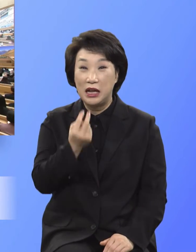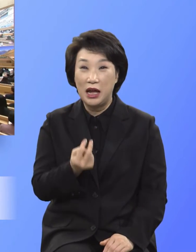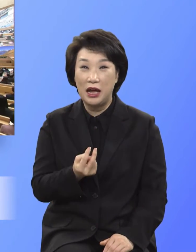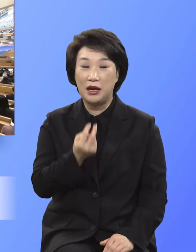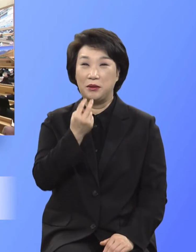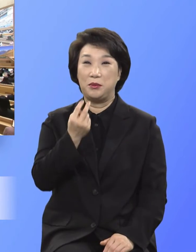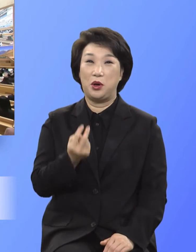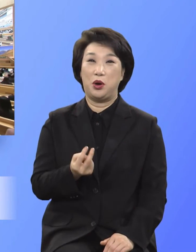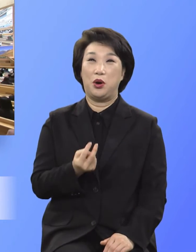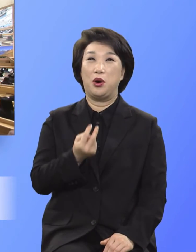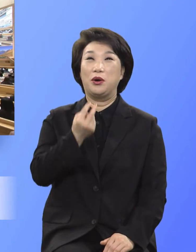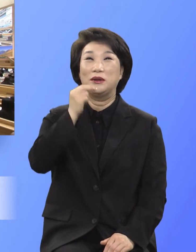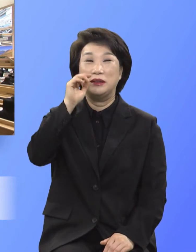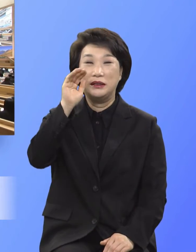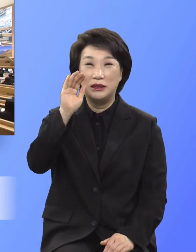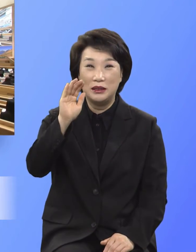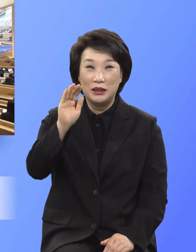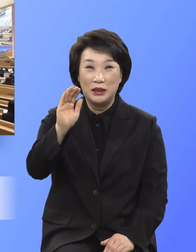나의